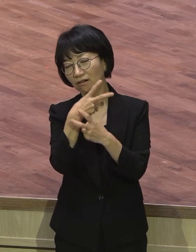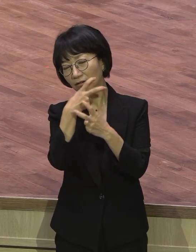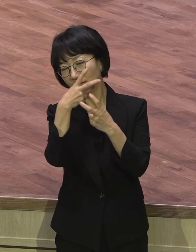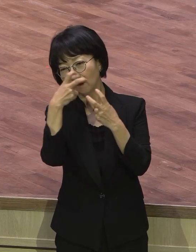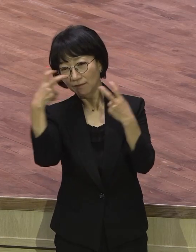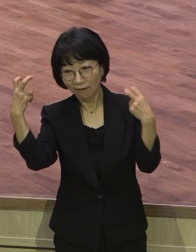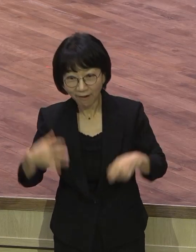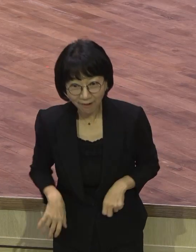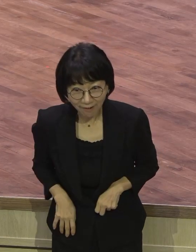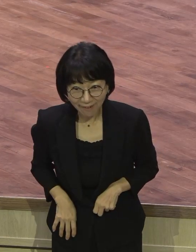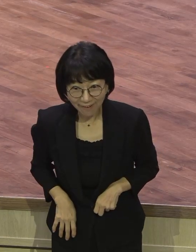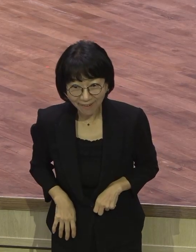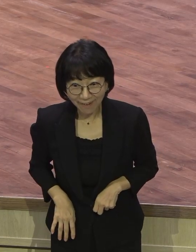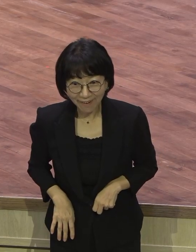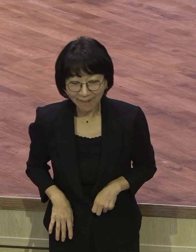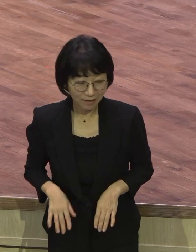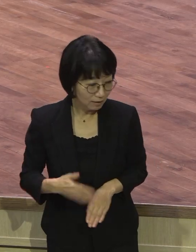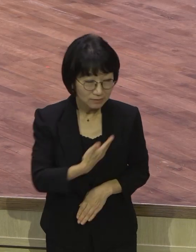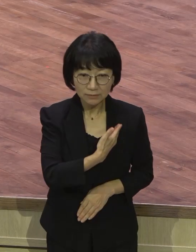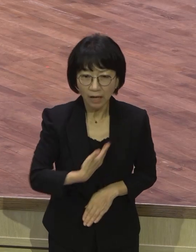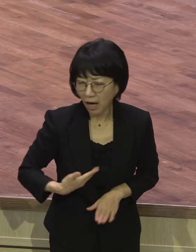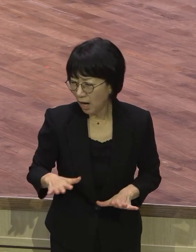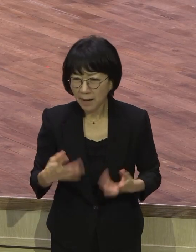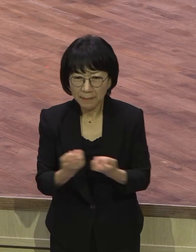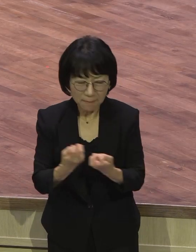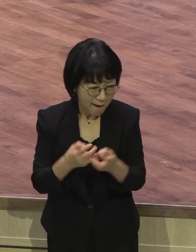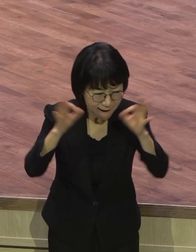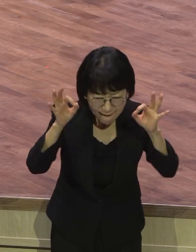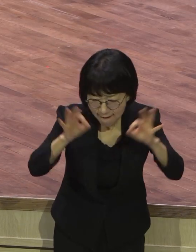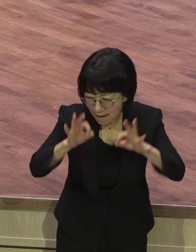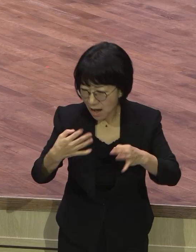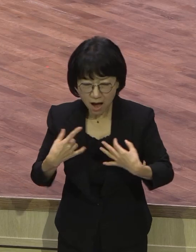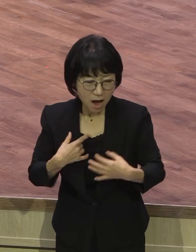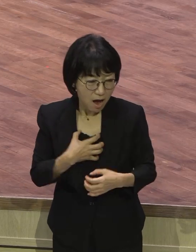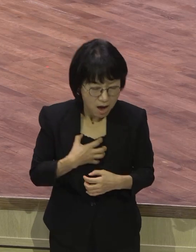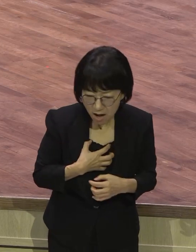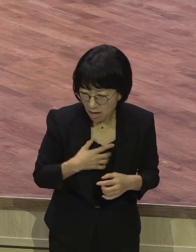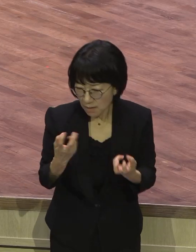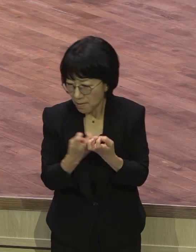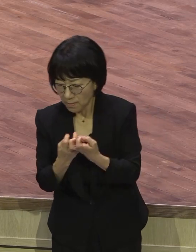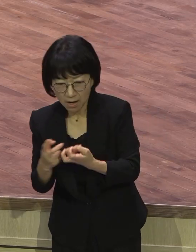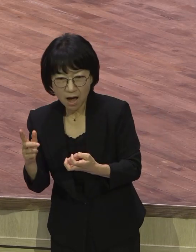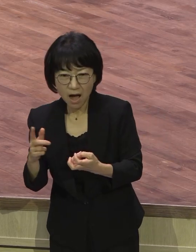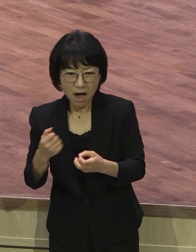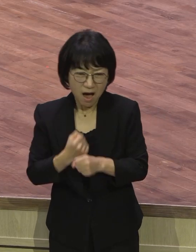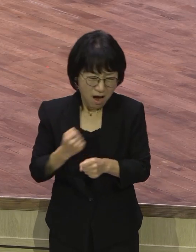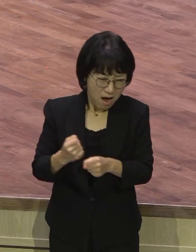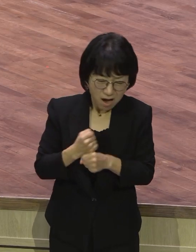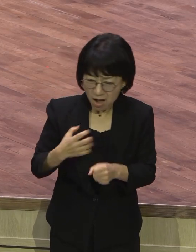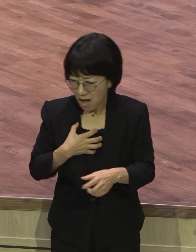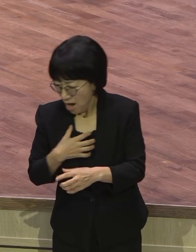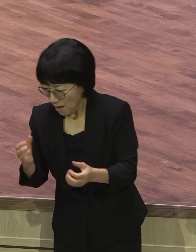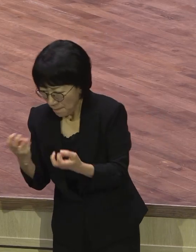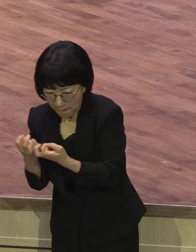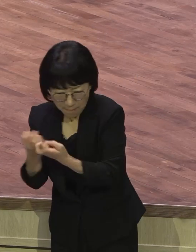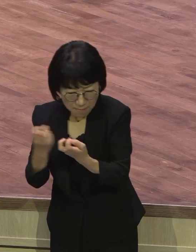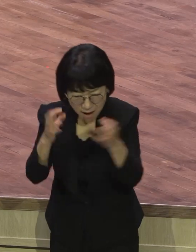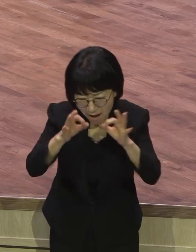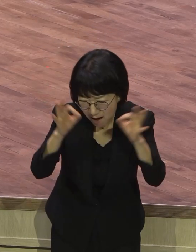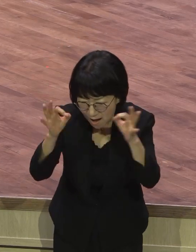제자들은 자신들이 할 수 있는 모든 방법을 다 동원해서 해봤지만은